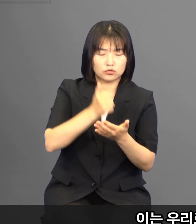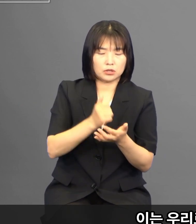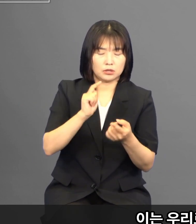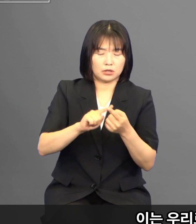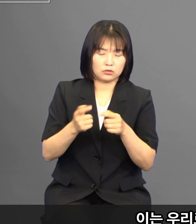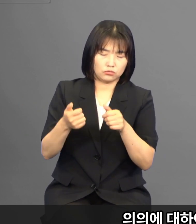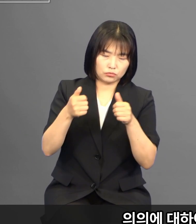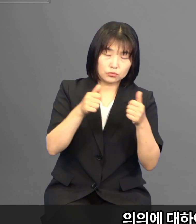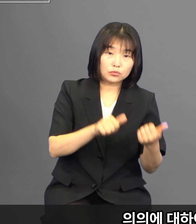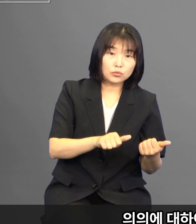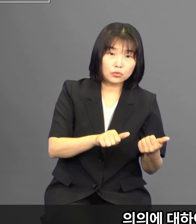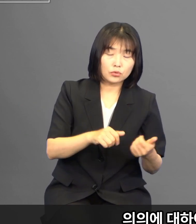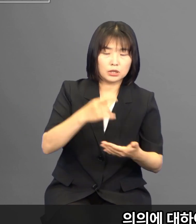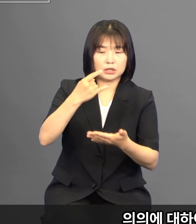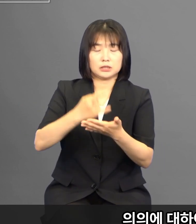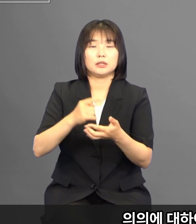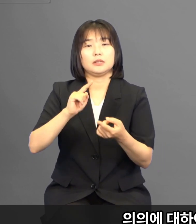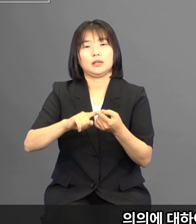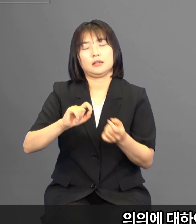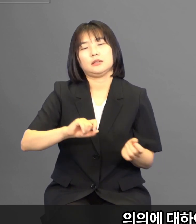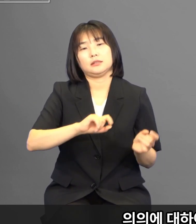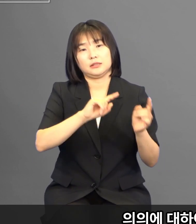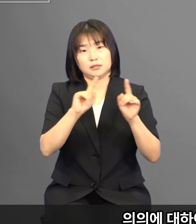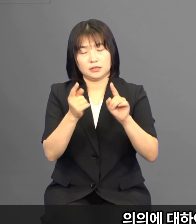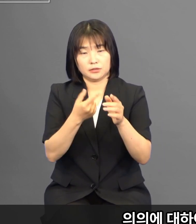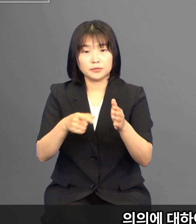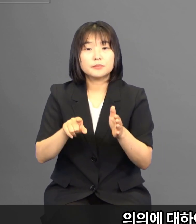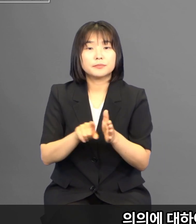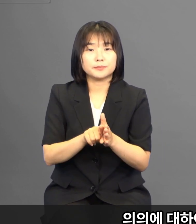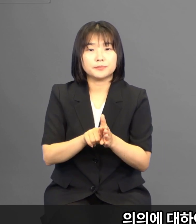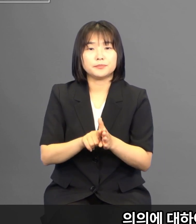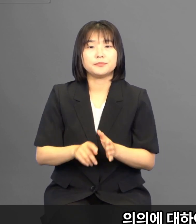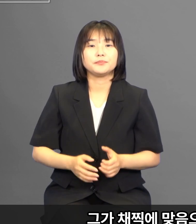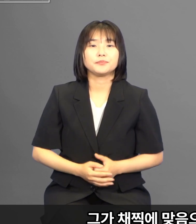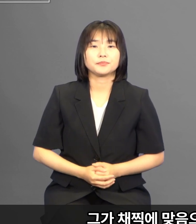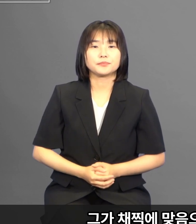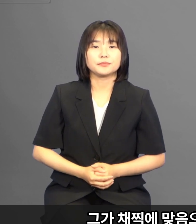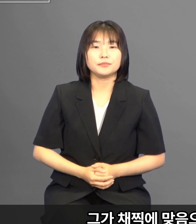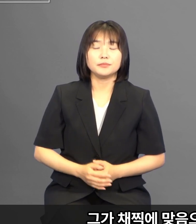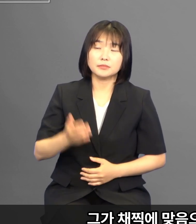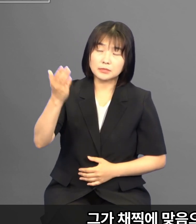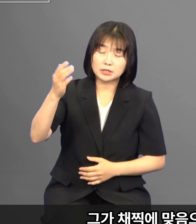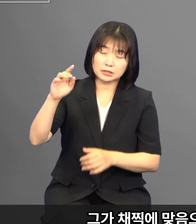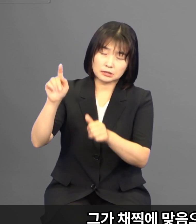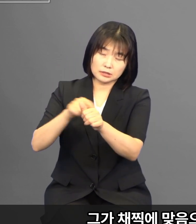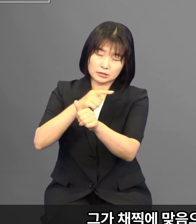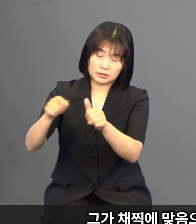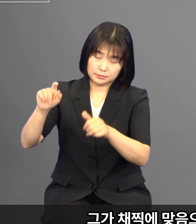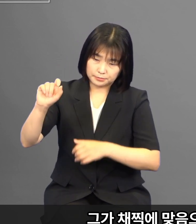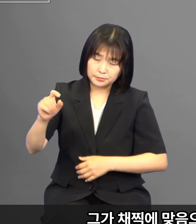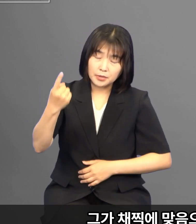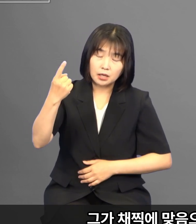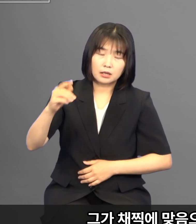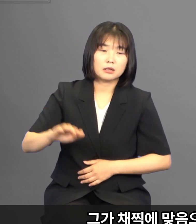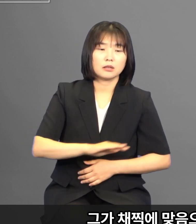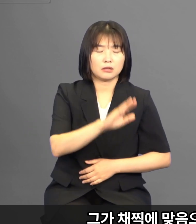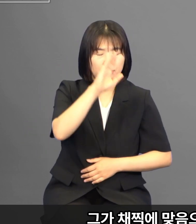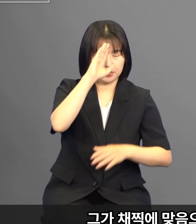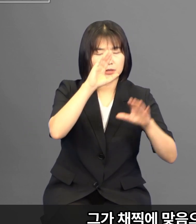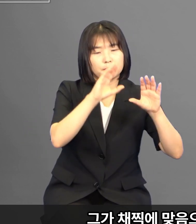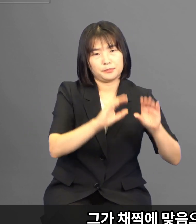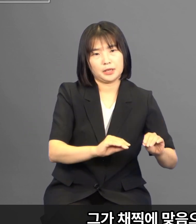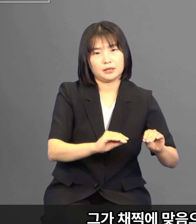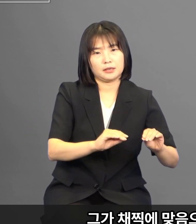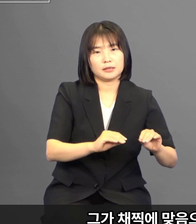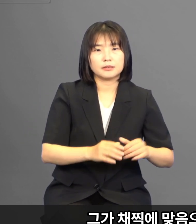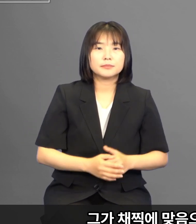죽고 의에 대하여 살게 하려 하심이라. 그가 채찍에 맞음으로 너희는 나음을 얻었나니